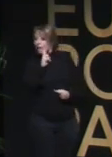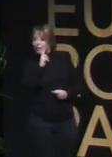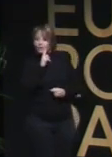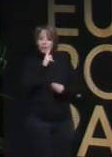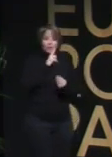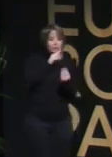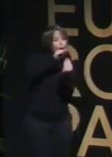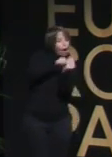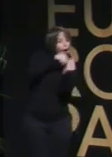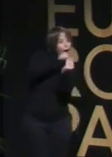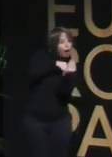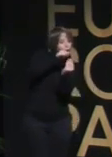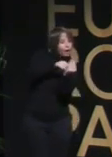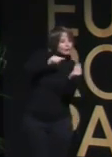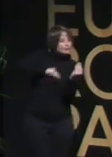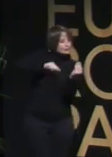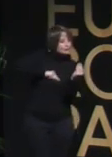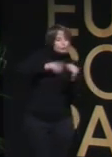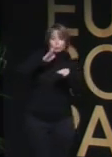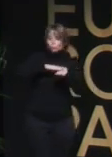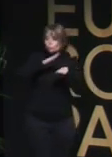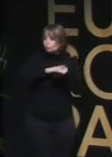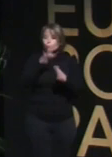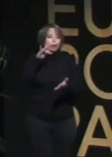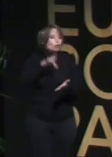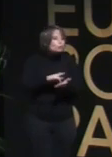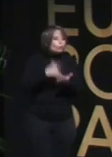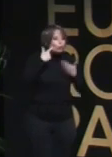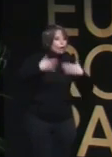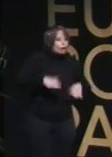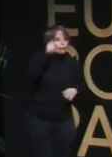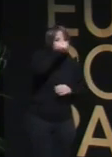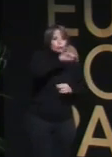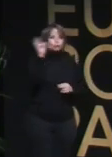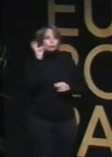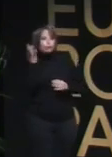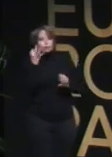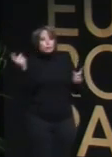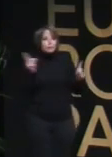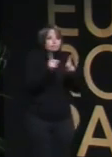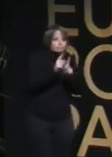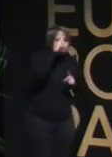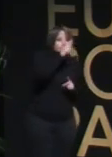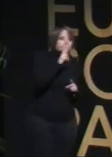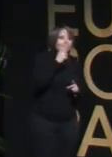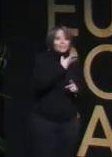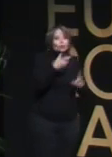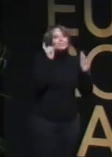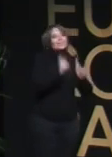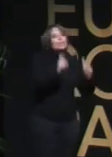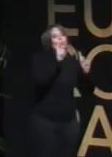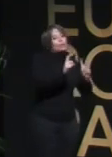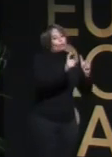sobreprotectores por el sentimiento de culpa de no estar en los momentos presentes que creen que sus hijos y sus hijas deberían estar, y entonces educan por